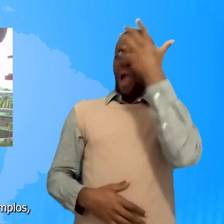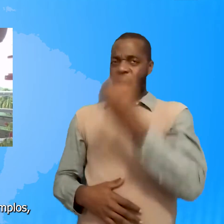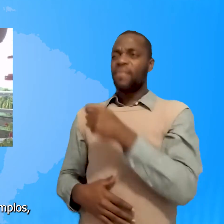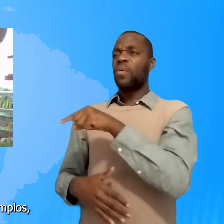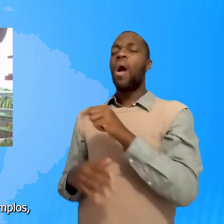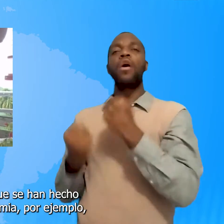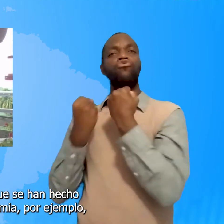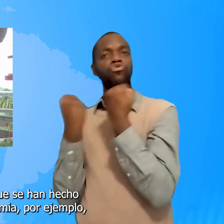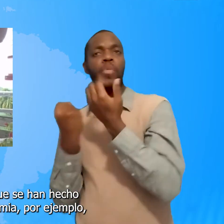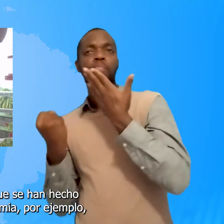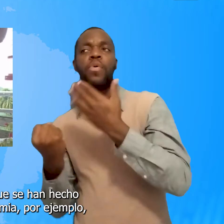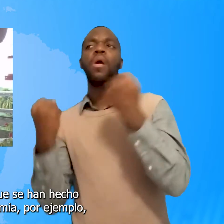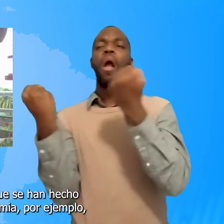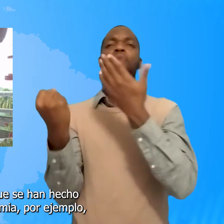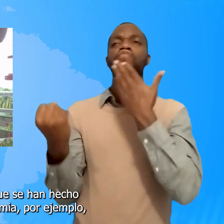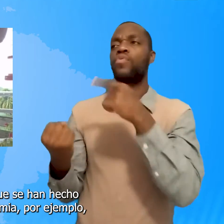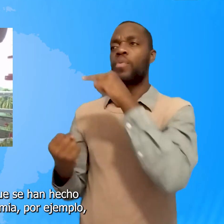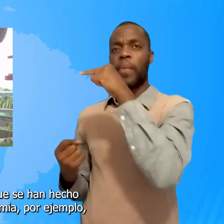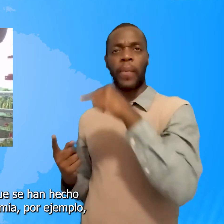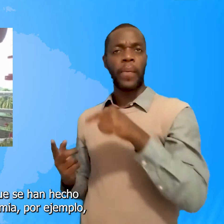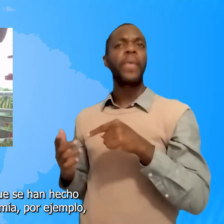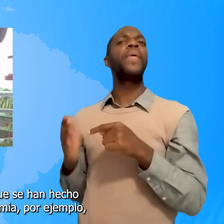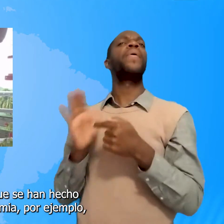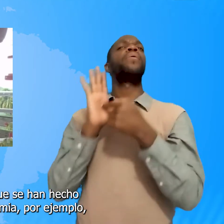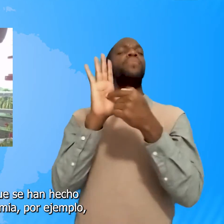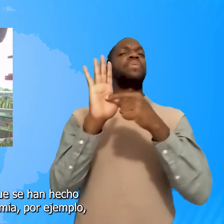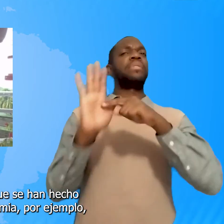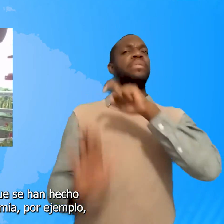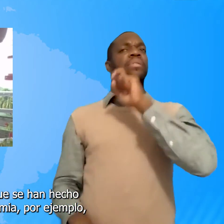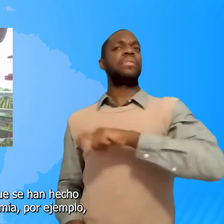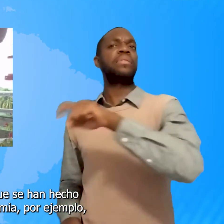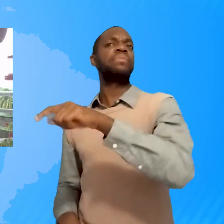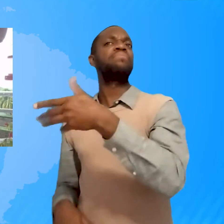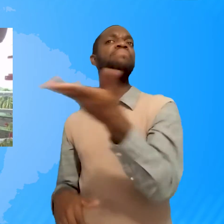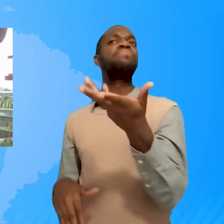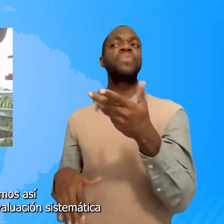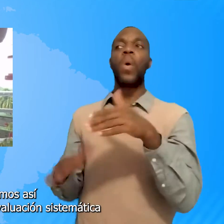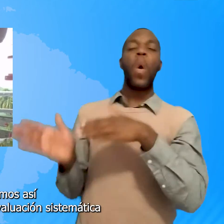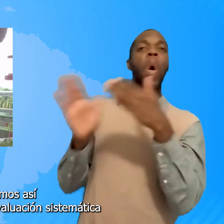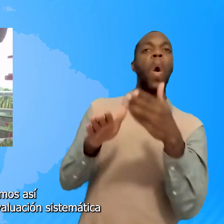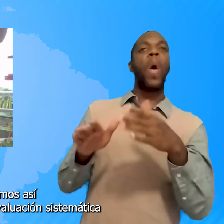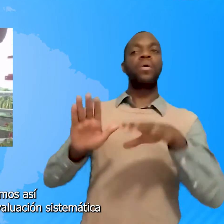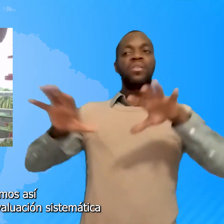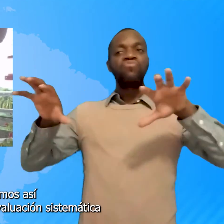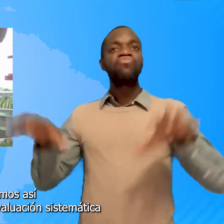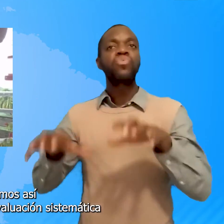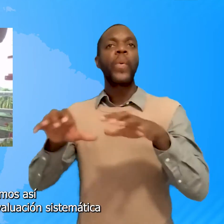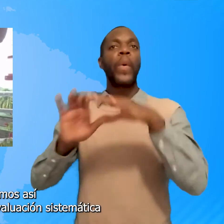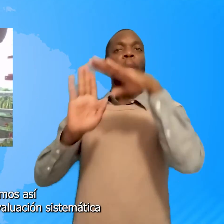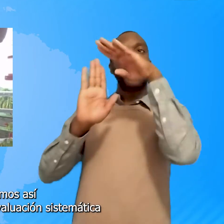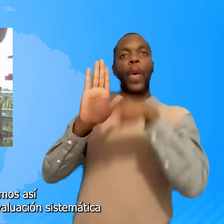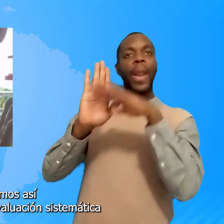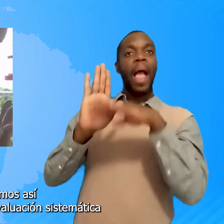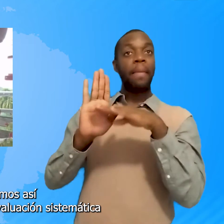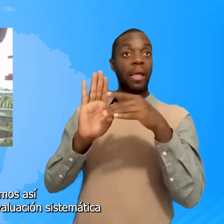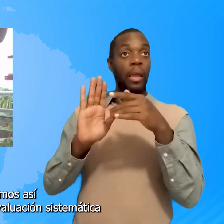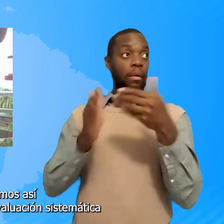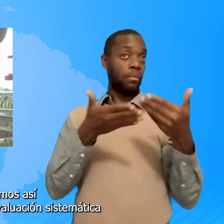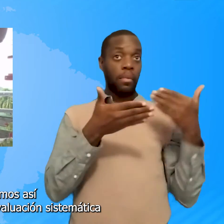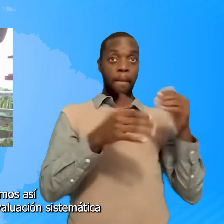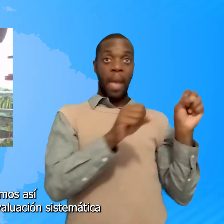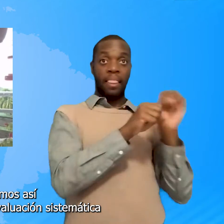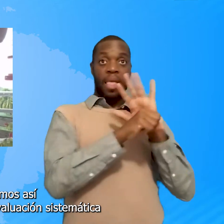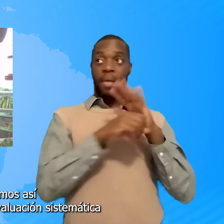de ejemplos de programas que se han hecho durante la pandemia, por ejemplo, no tenemos así un